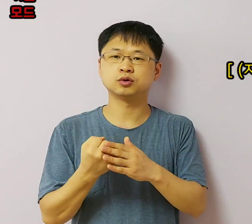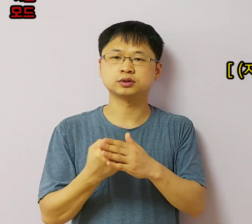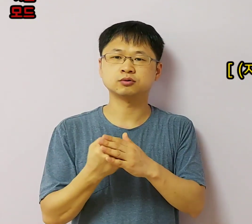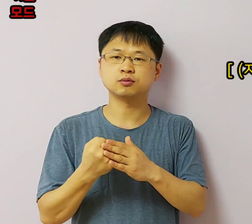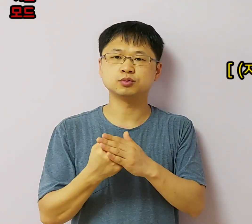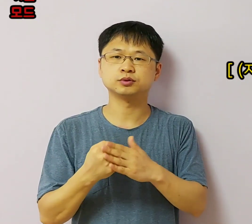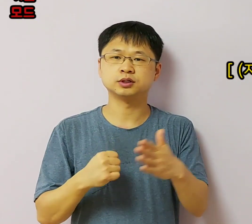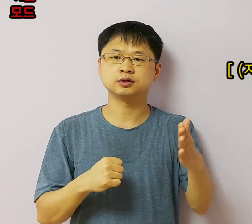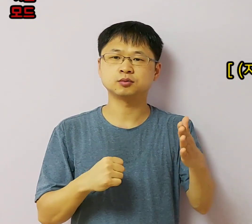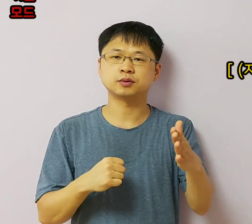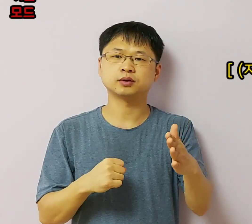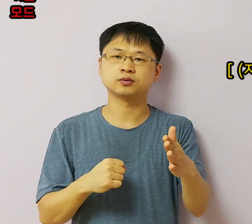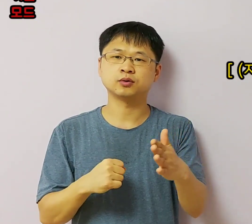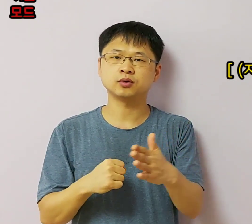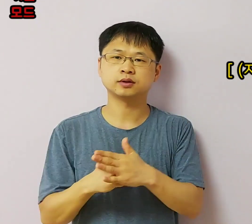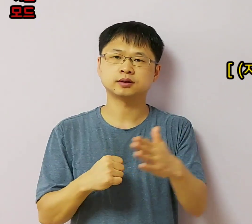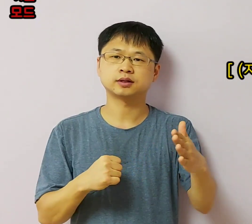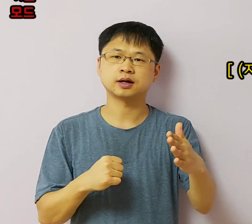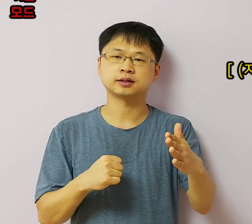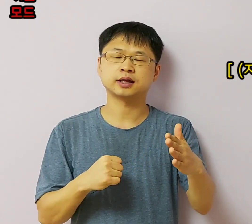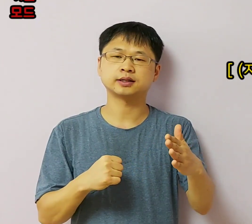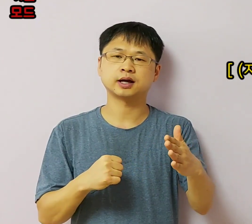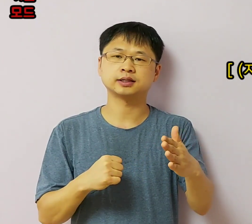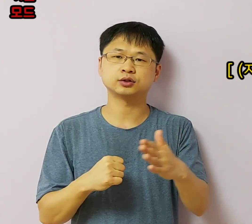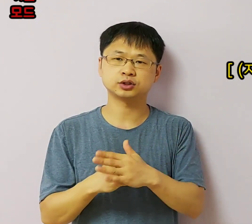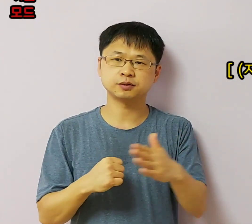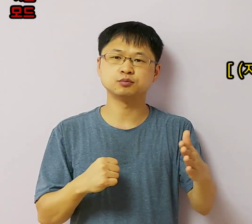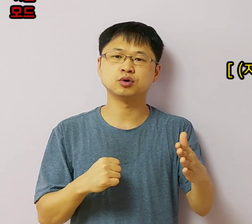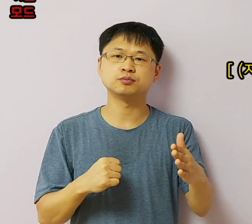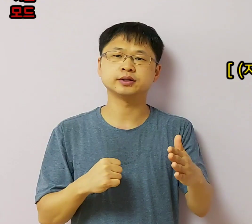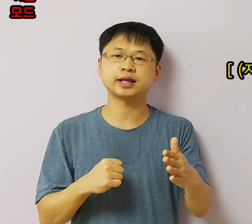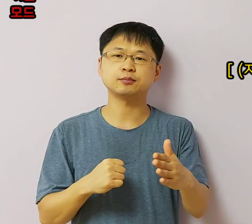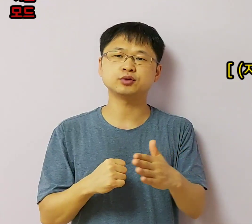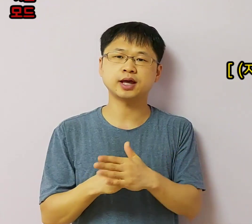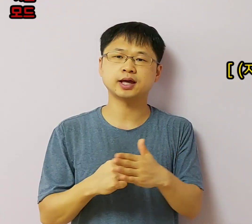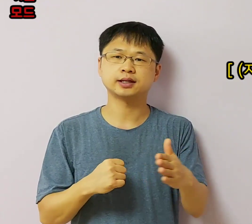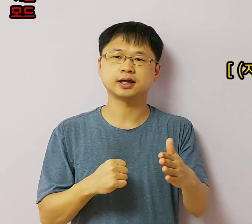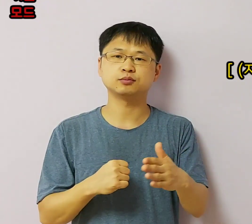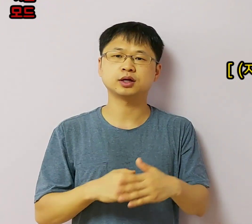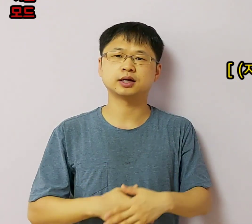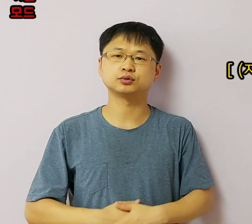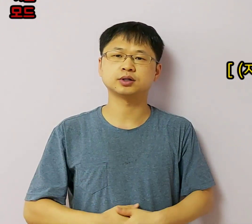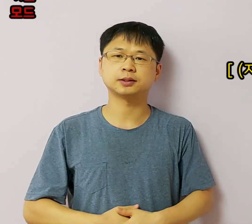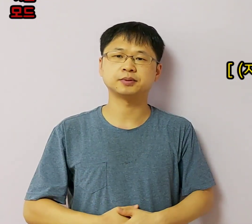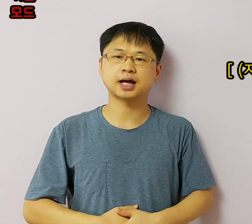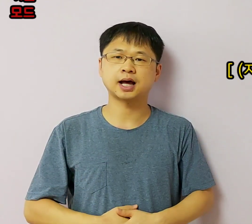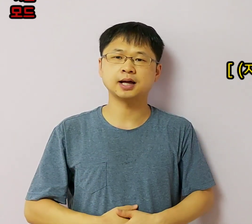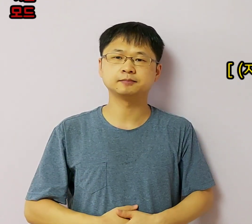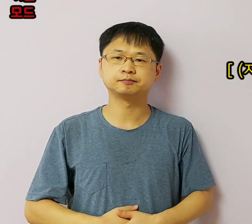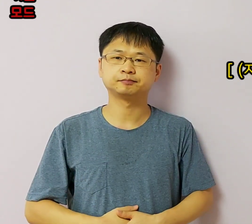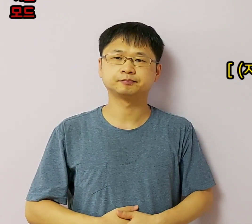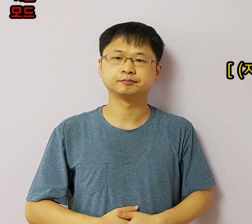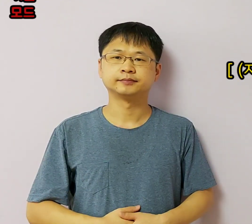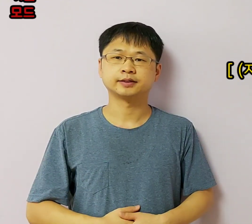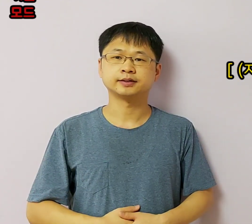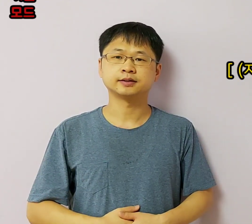주먹 정권 부분을 손바닥으로 딱 댔다가 떼주시면 무엇 때문에라는 수어가 됩니다. 네,